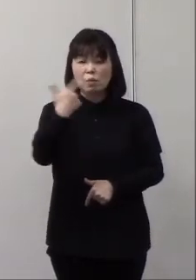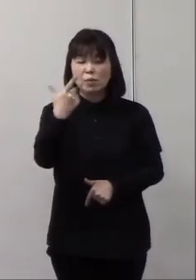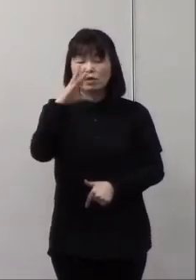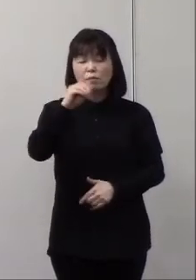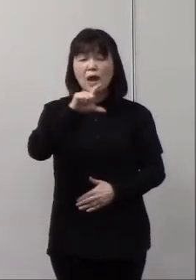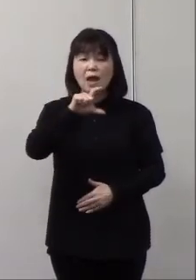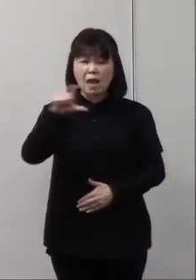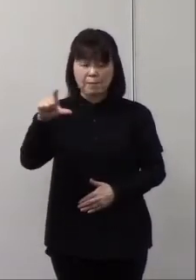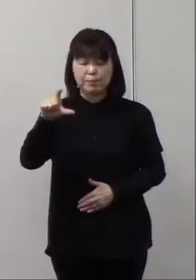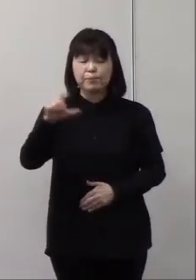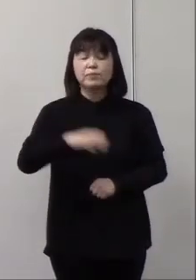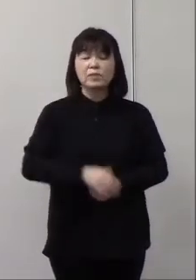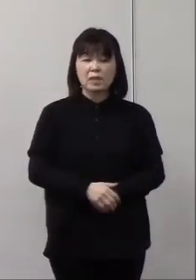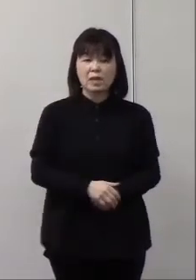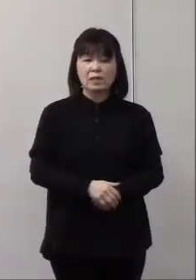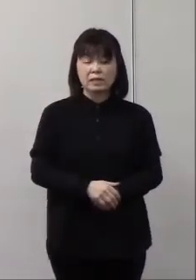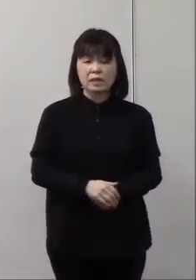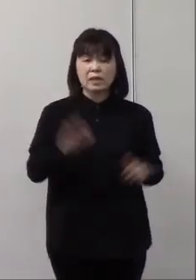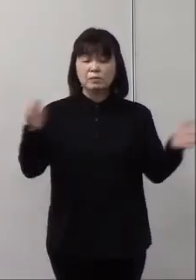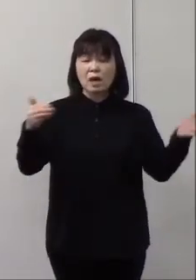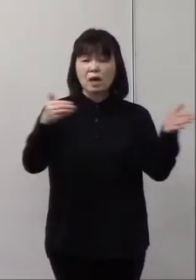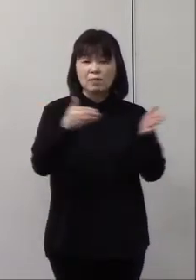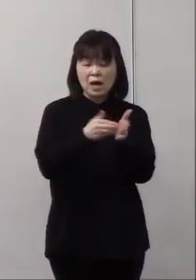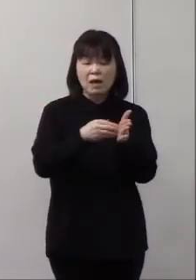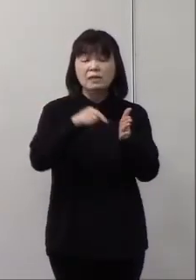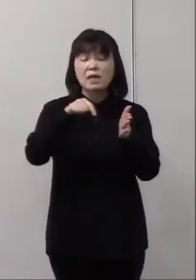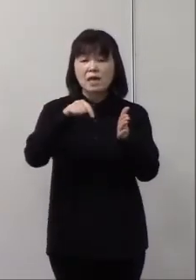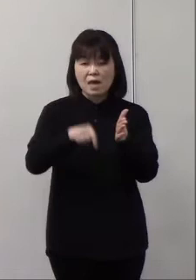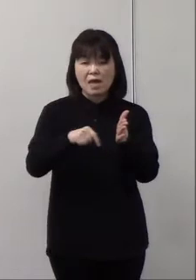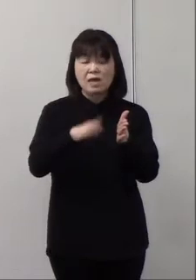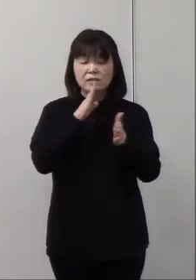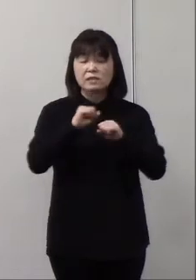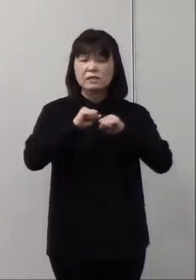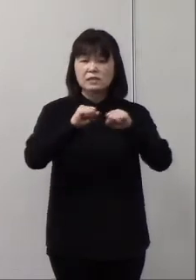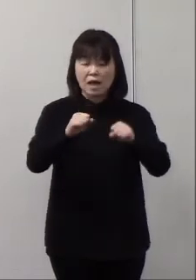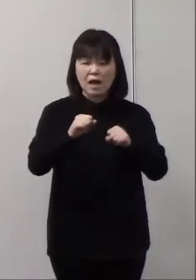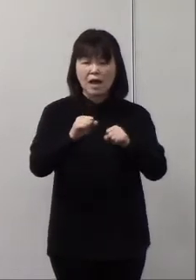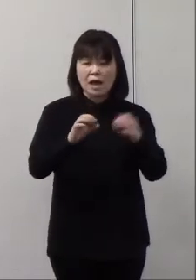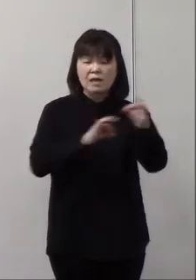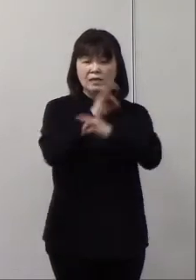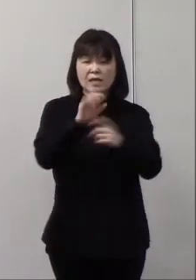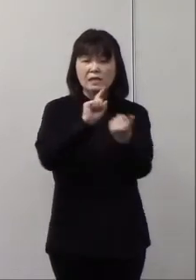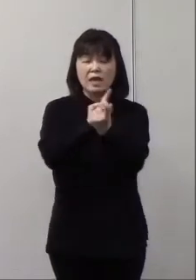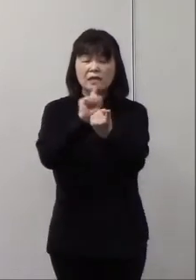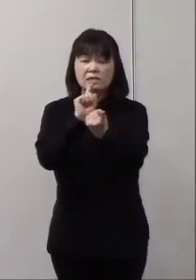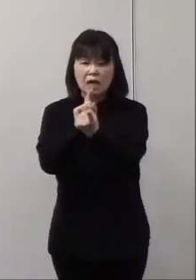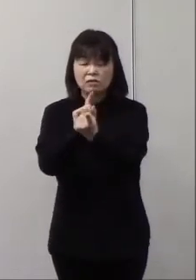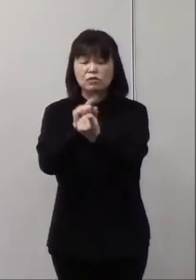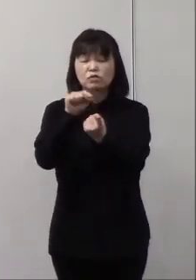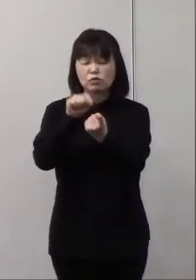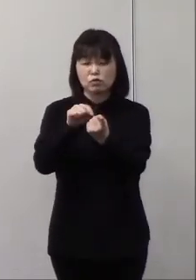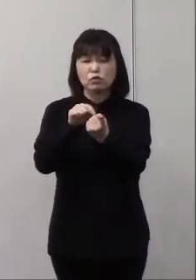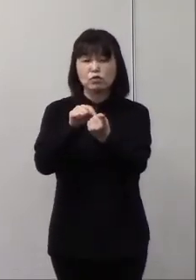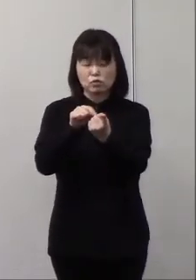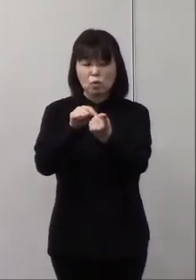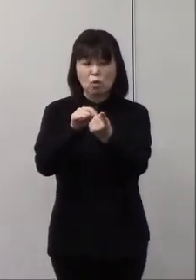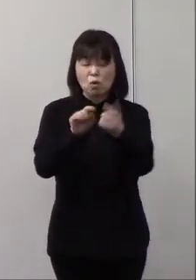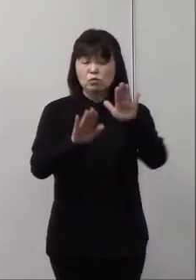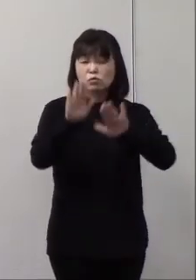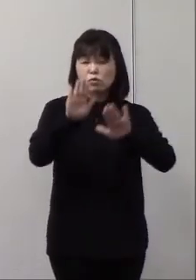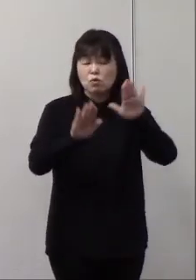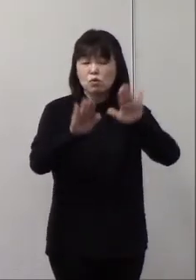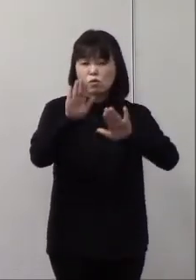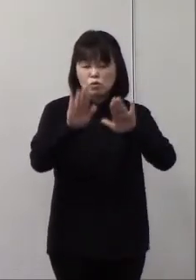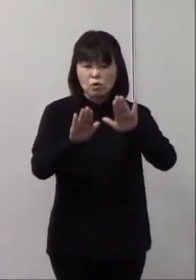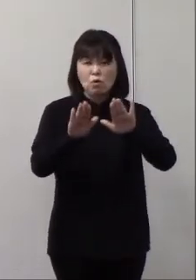まで実施してきた、経済対策予算の補正、それぞれの執行状況等を見極めながら最